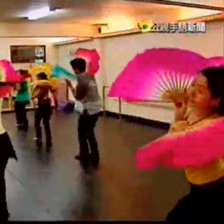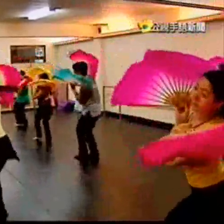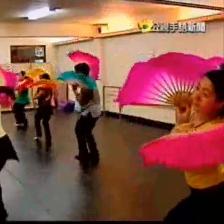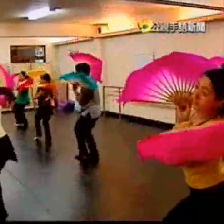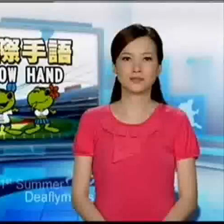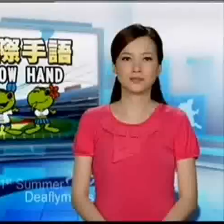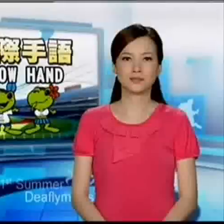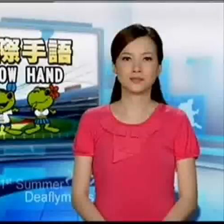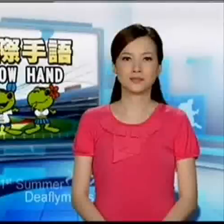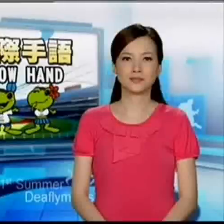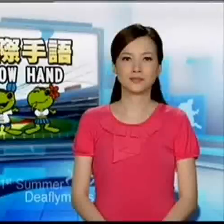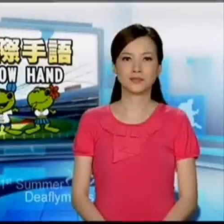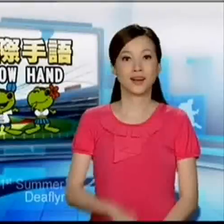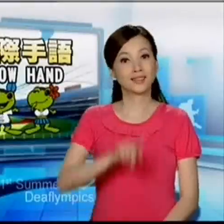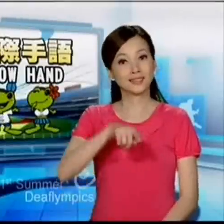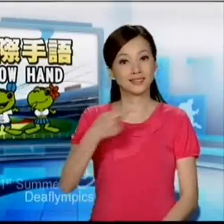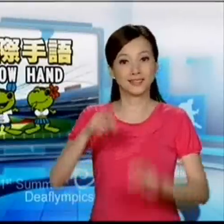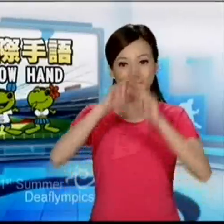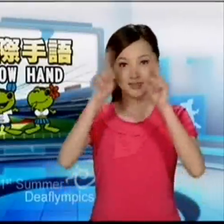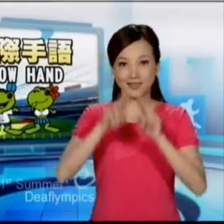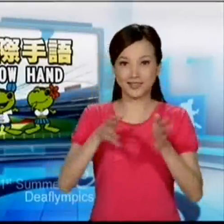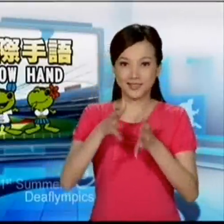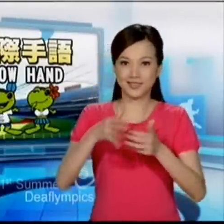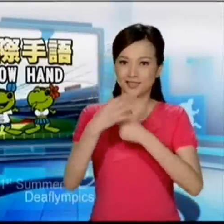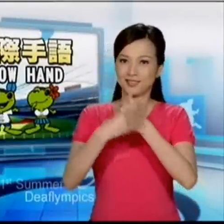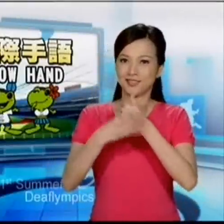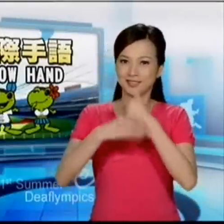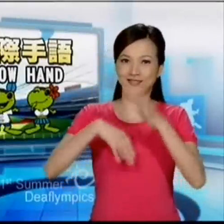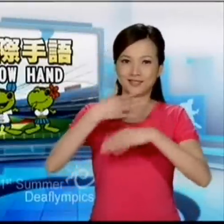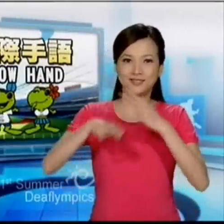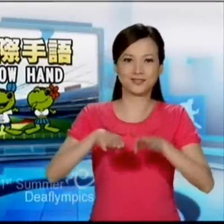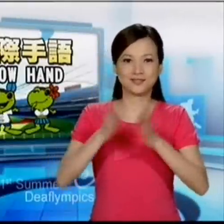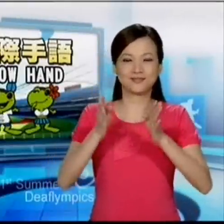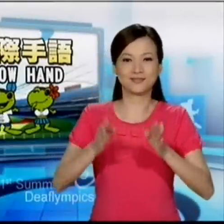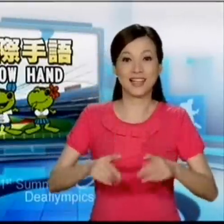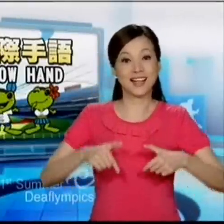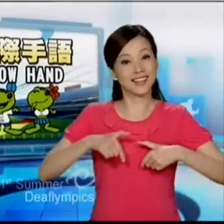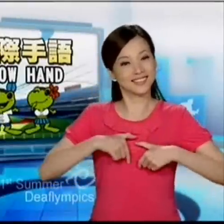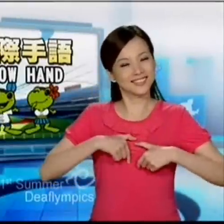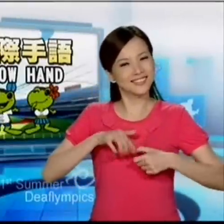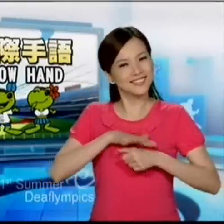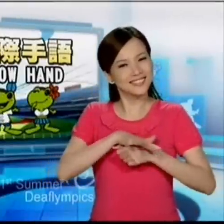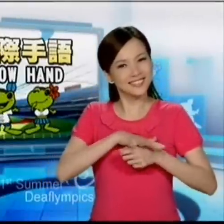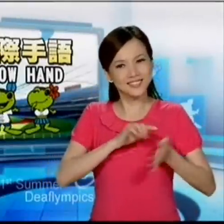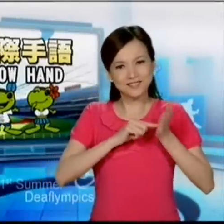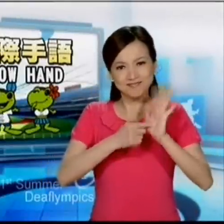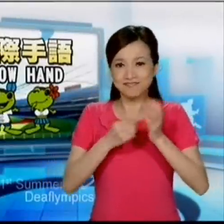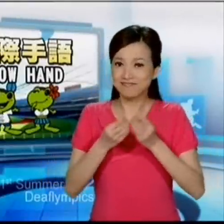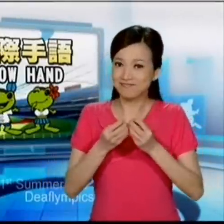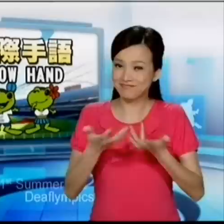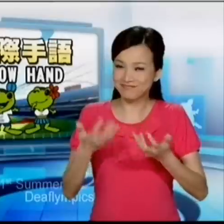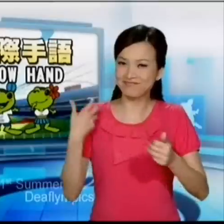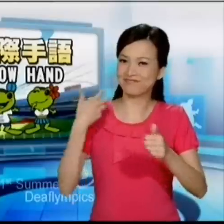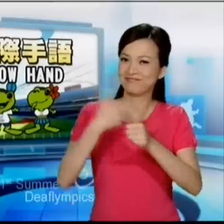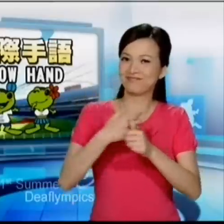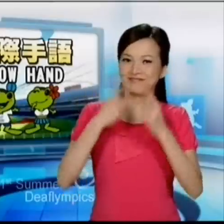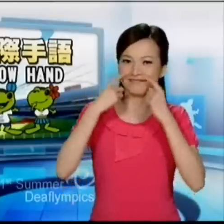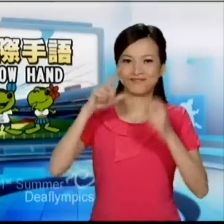报道。 接下来国际手语的时间，今天武龙老师要教我们如何表达出心中的爱。